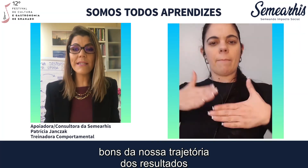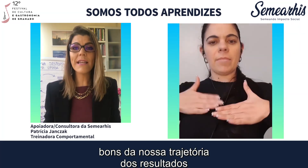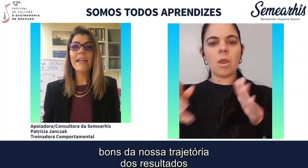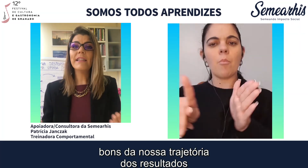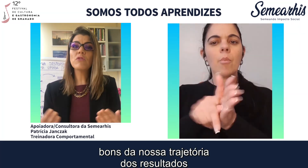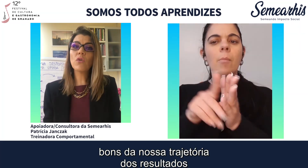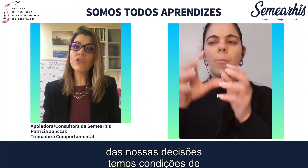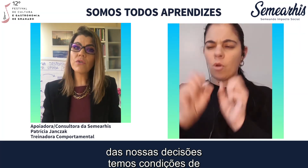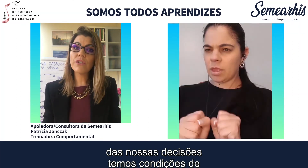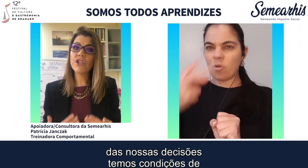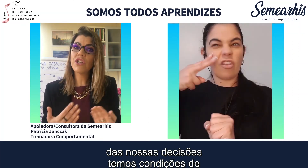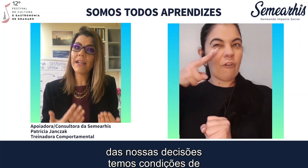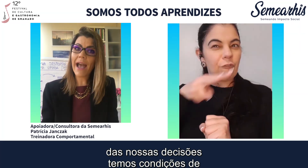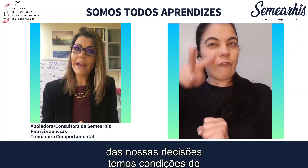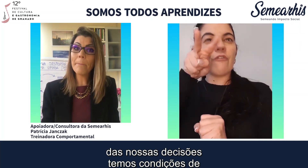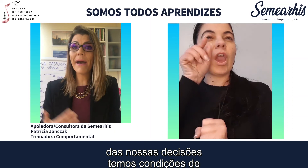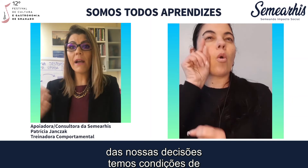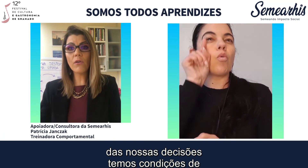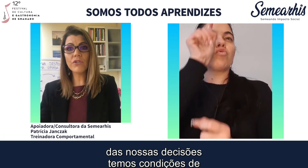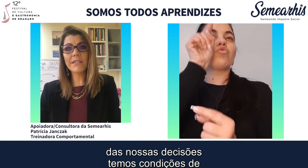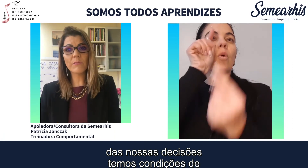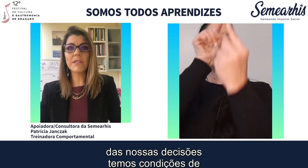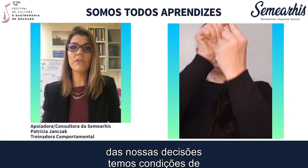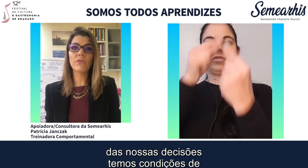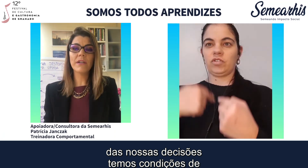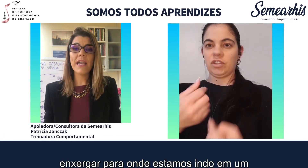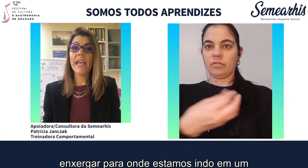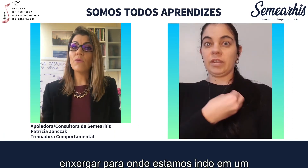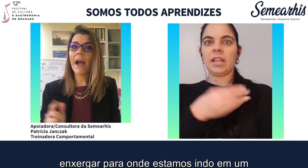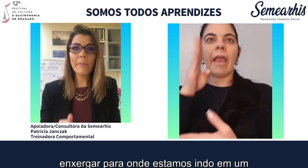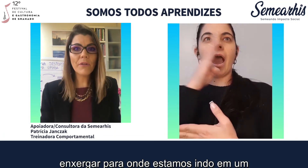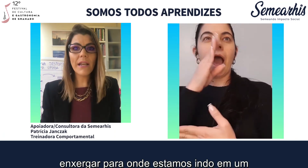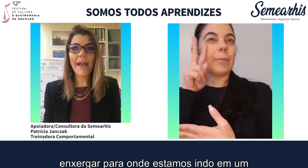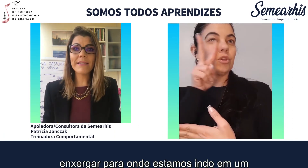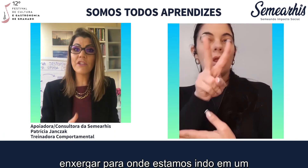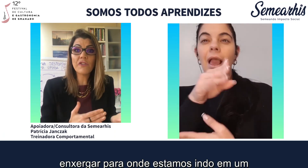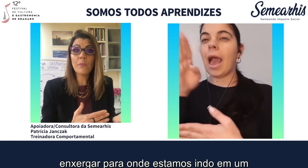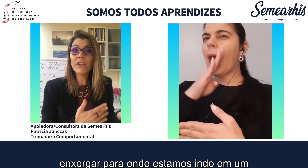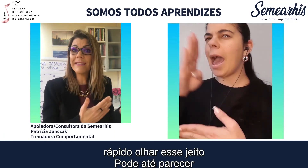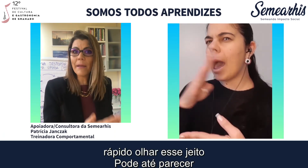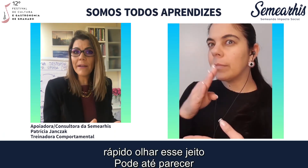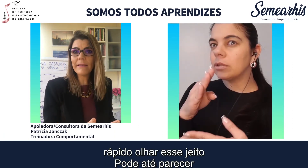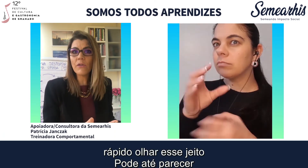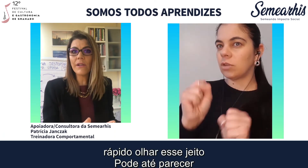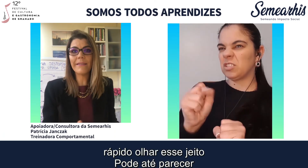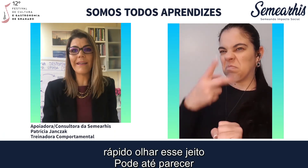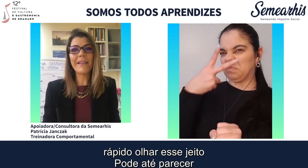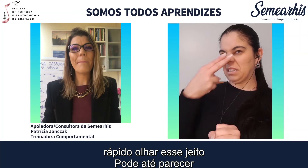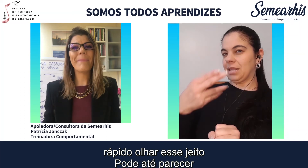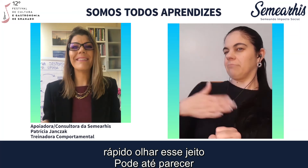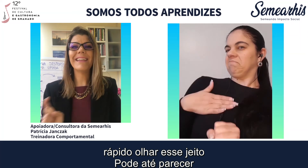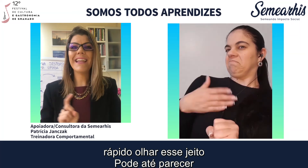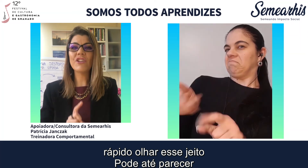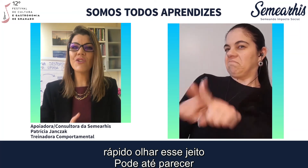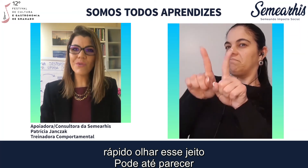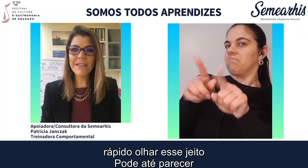decisões, temos condições de enxergar para onde estamos indo. Em um rápido olhar, esse gesto pode até parecer egoísta,